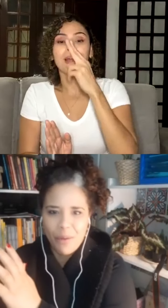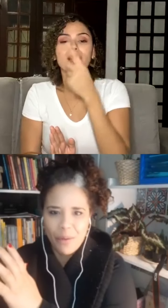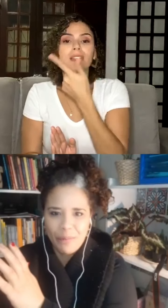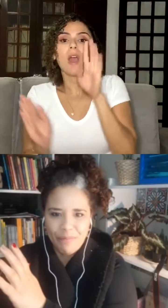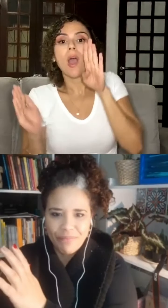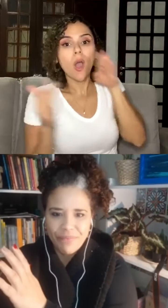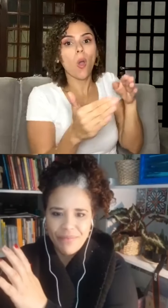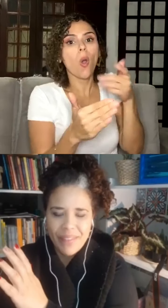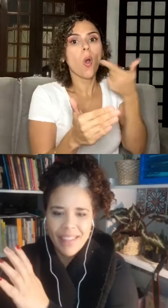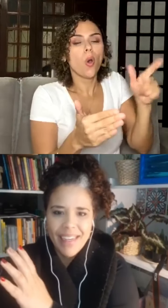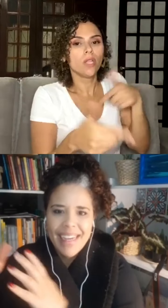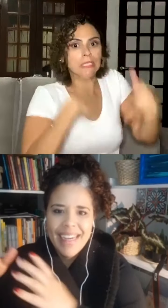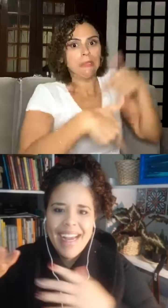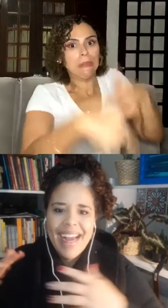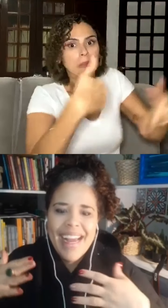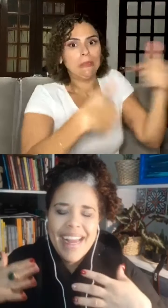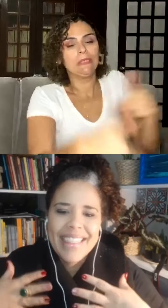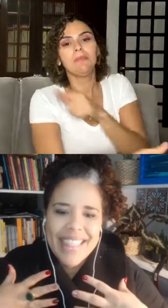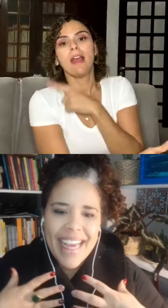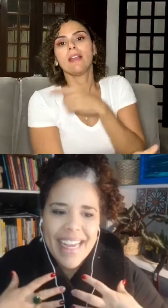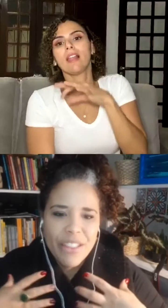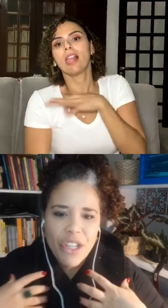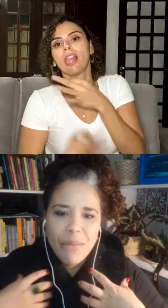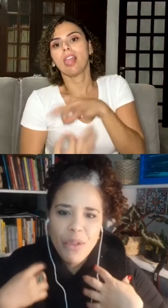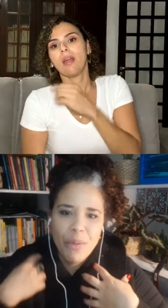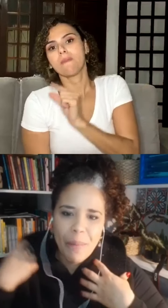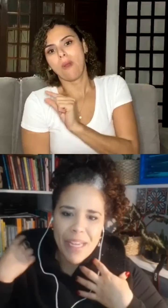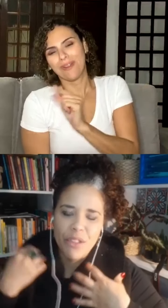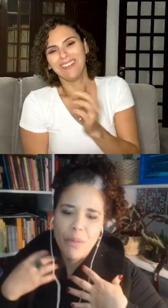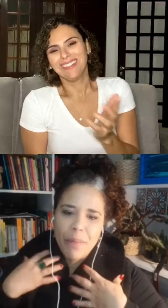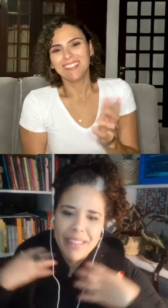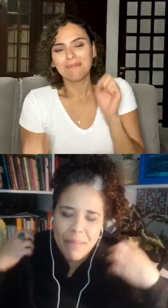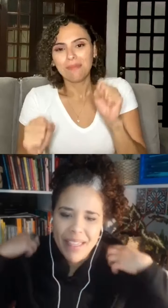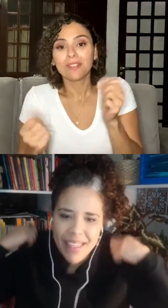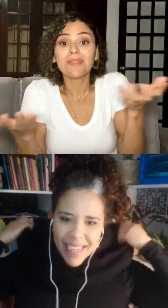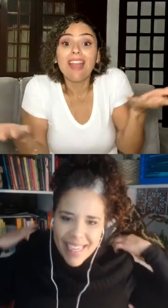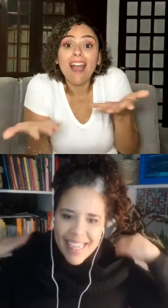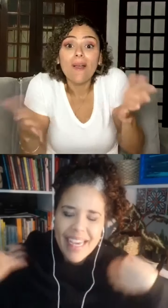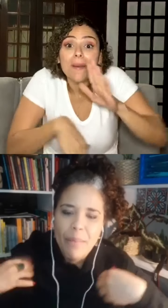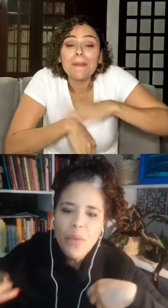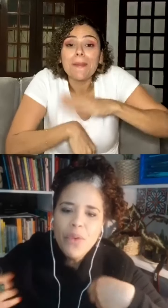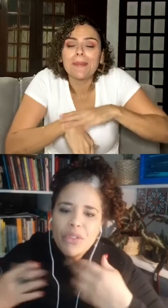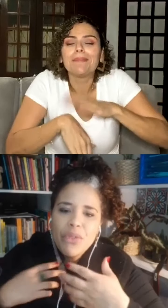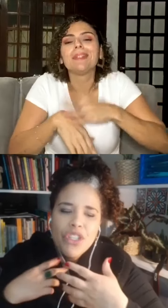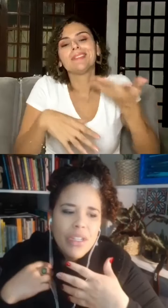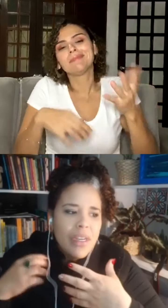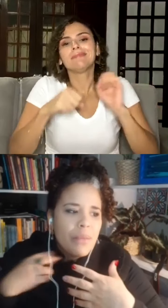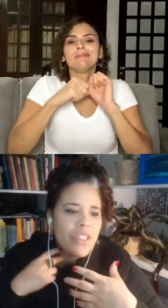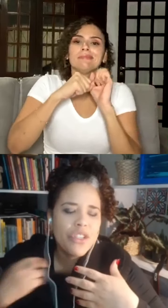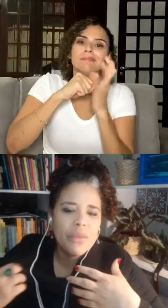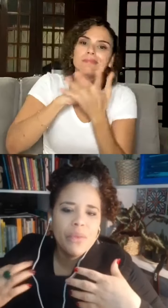algo. Quer dizer, estamos num momento de pandemia em que há muitas